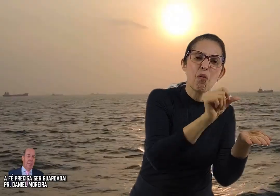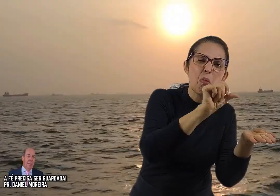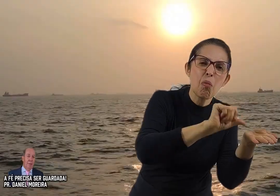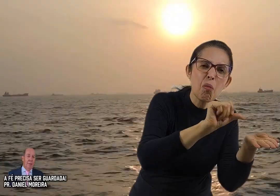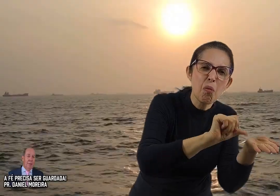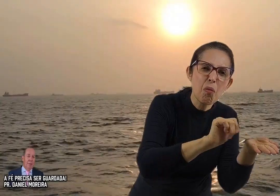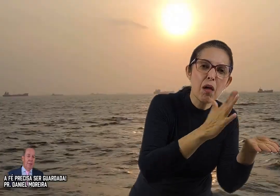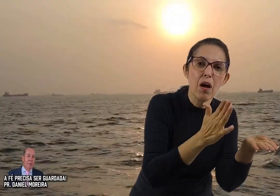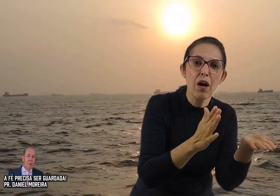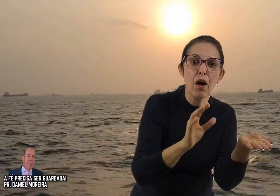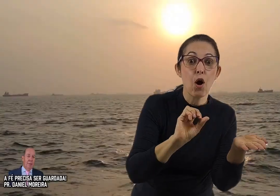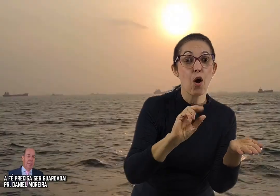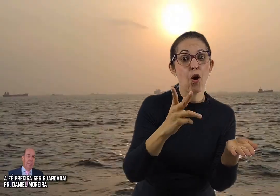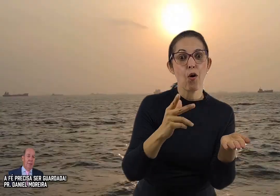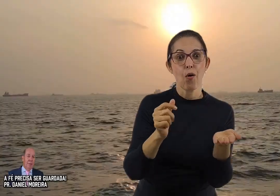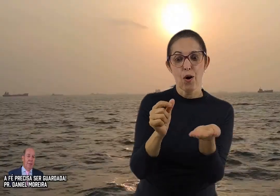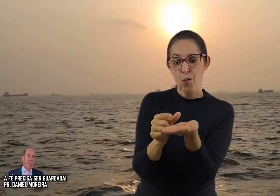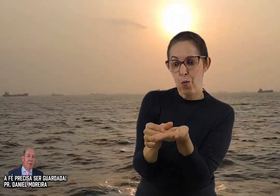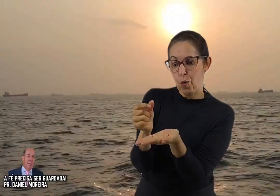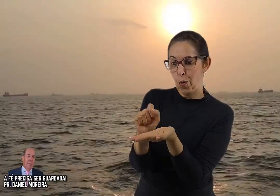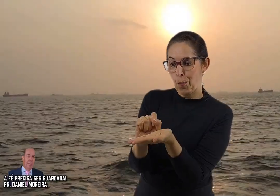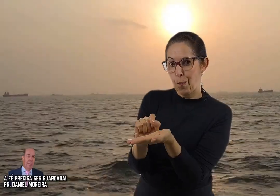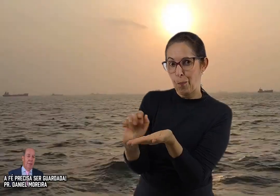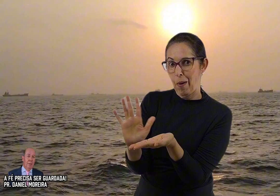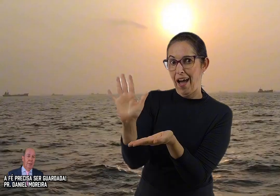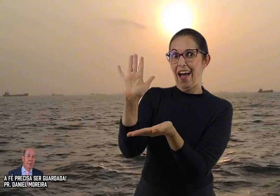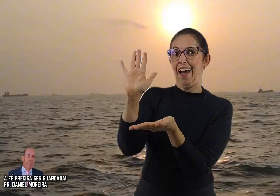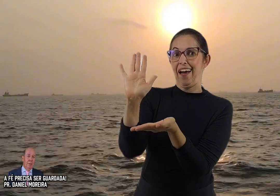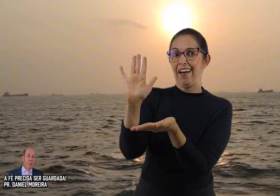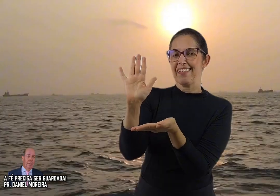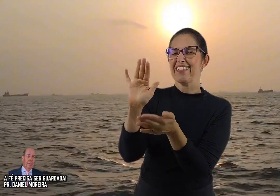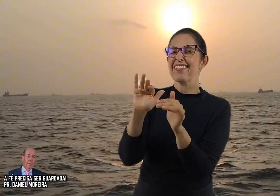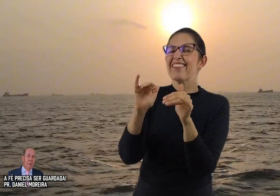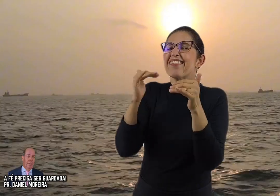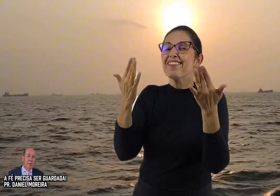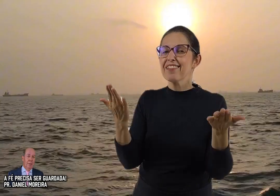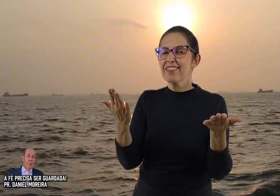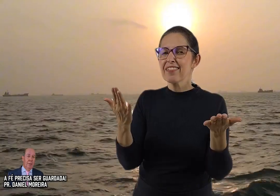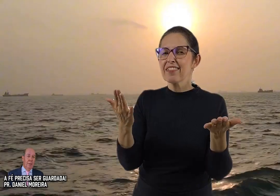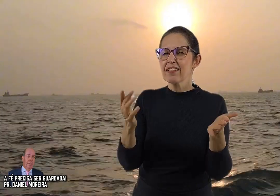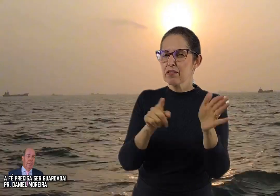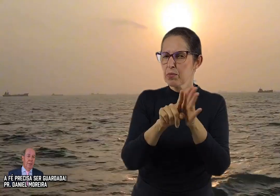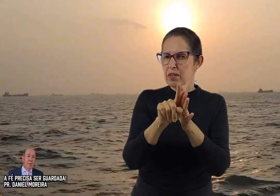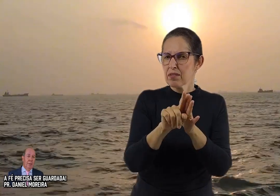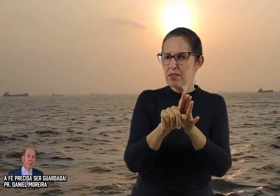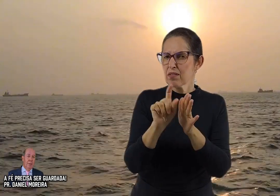bijuteria? Ou é uma joia de grande valor?